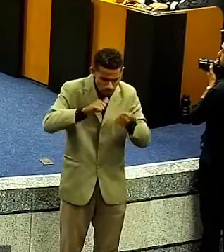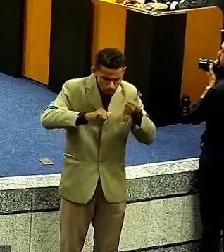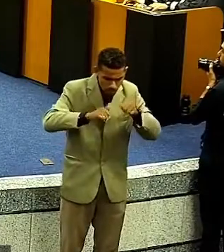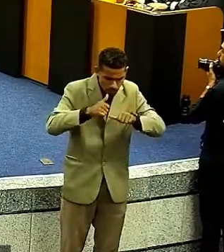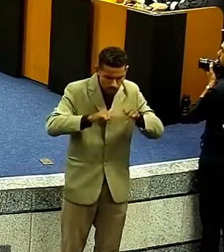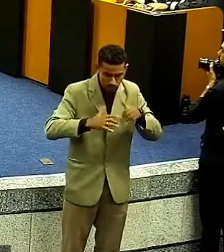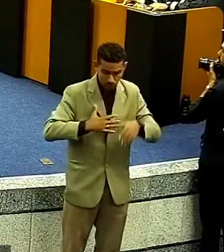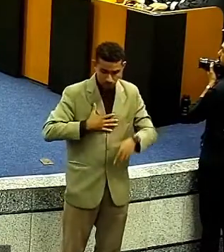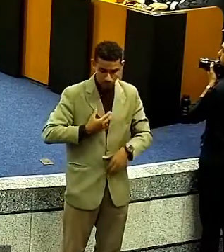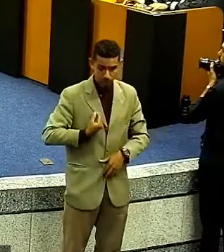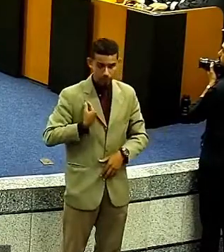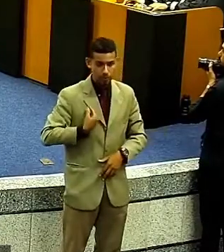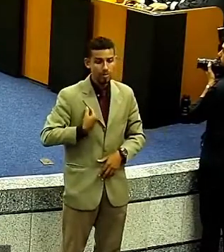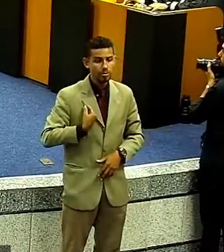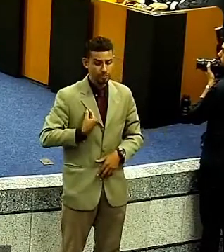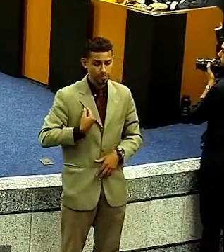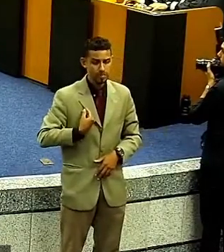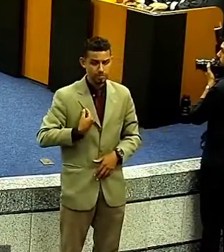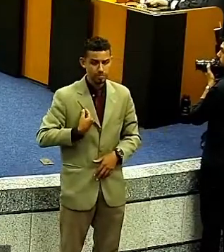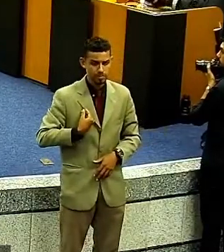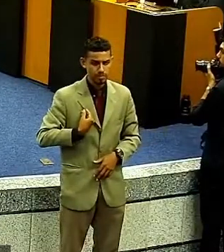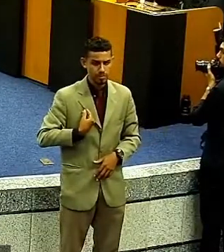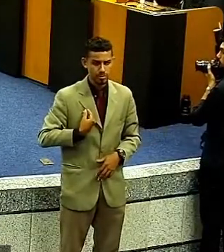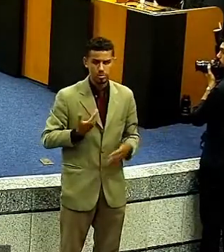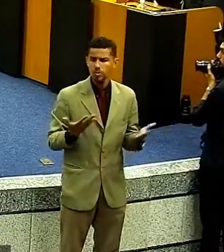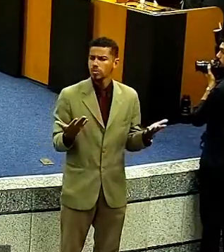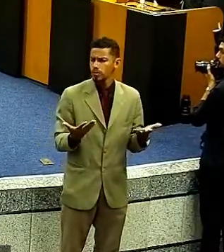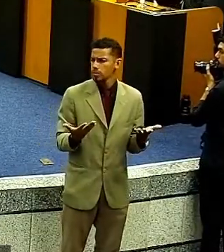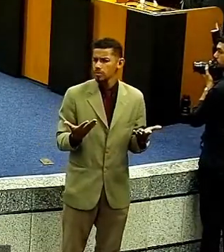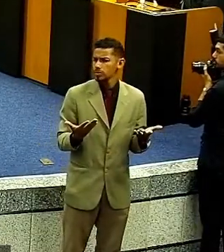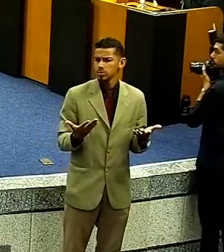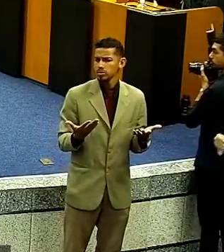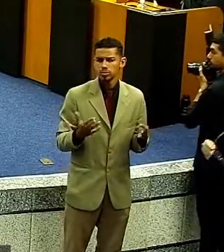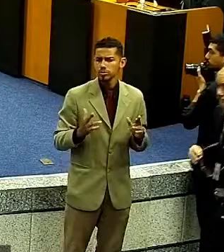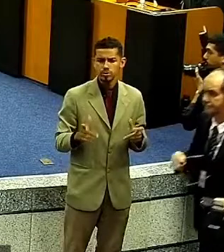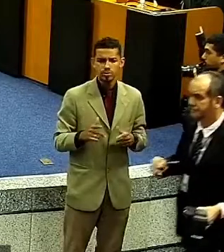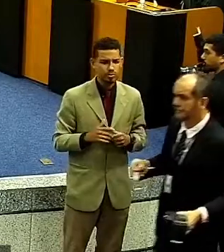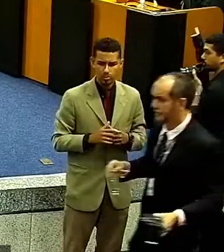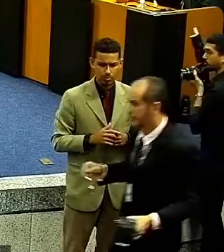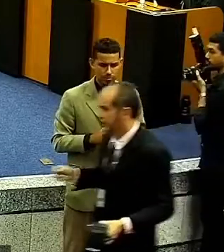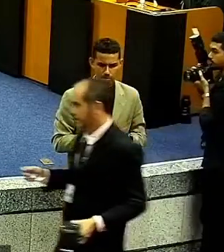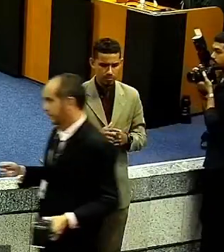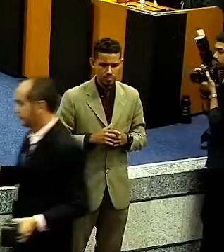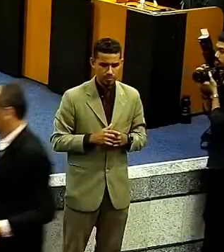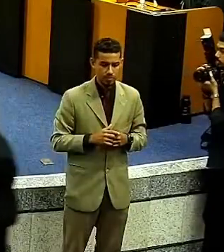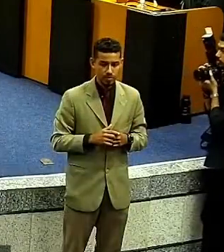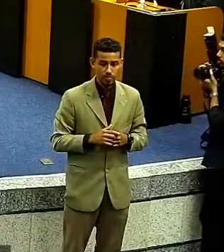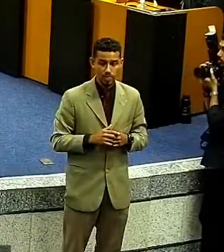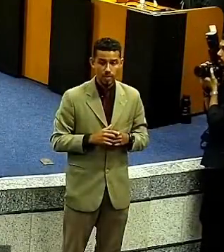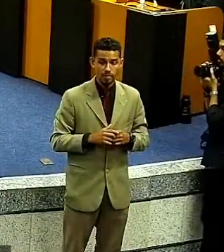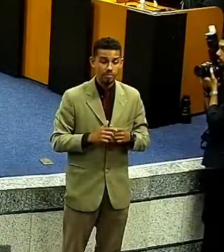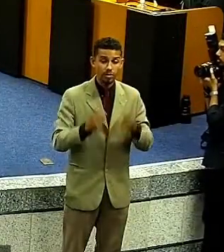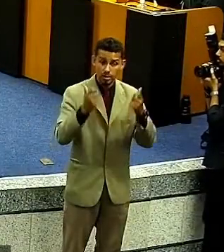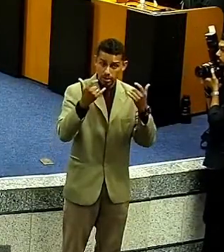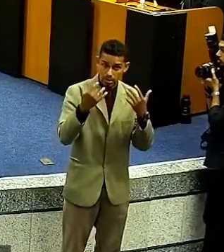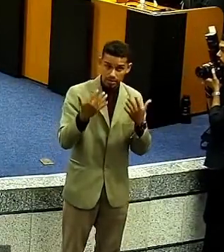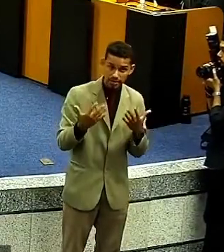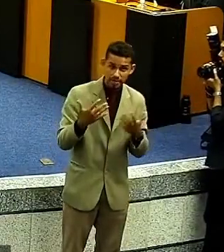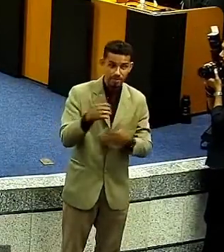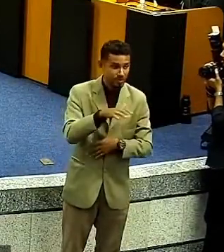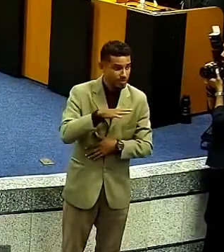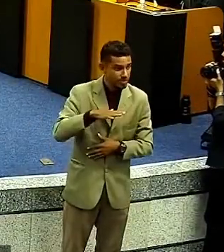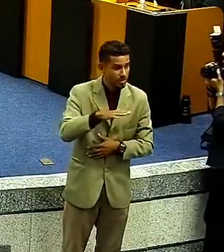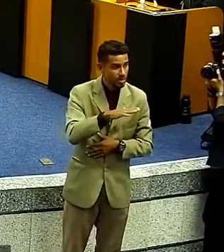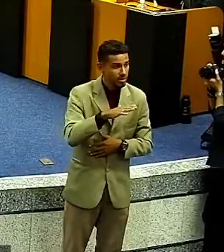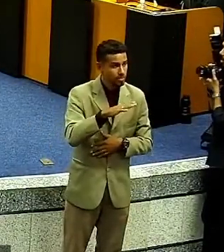hoje não vai ser diferente mas igual aquela inscrição no campo de